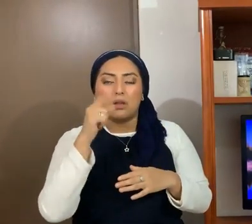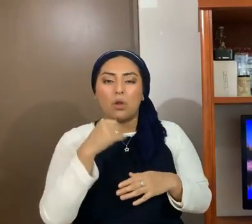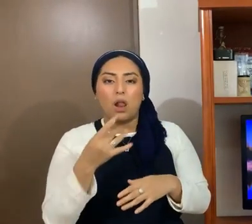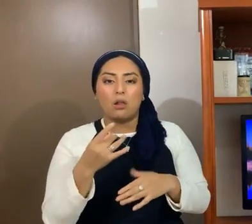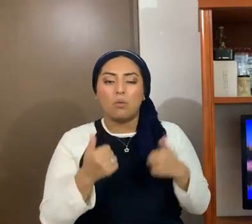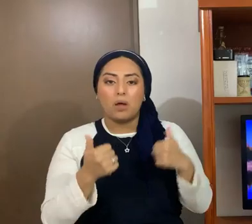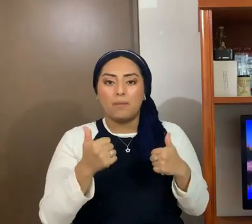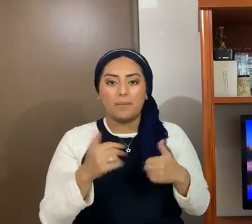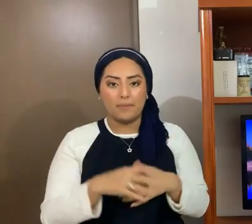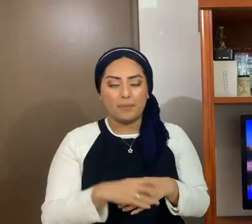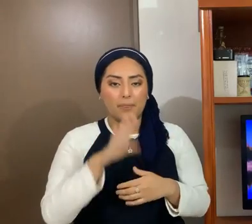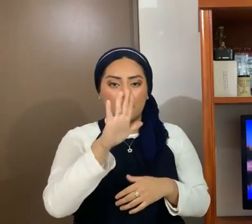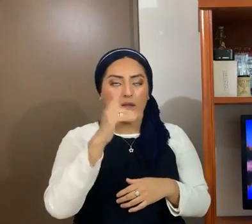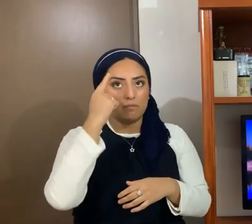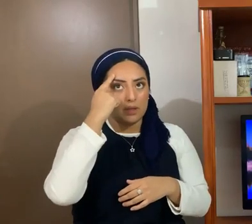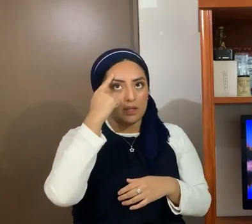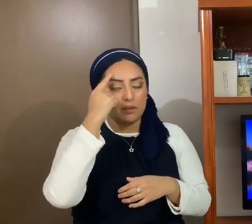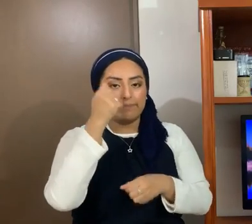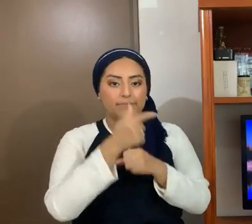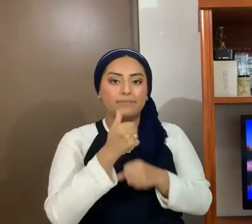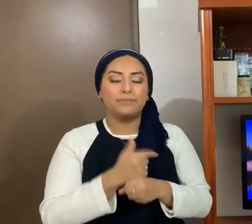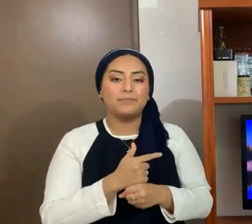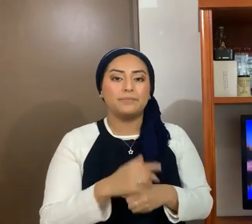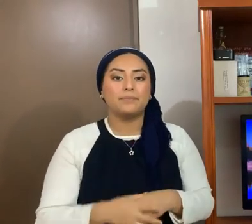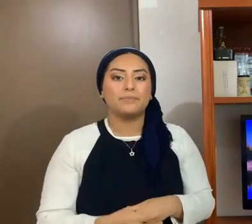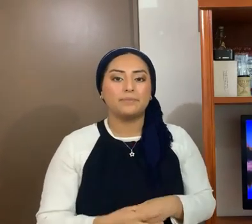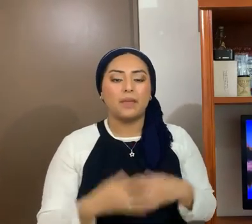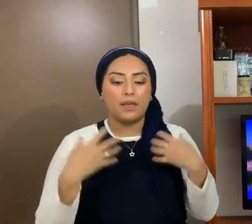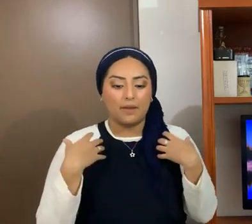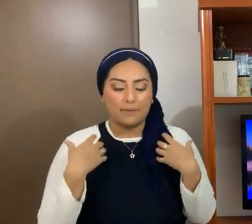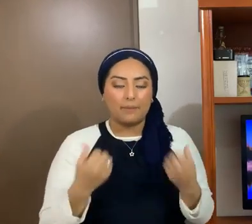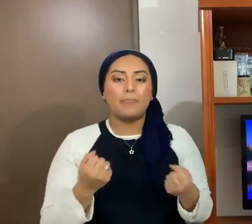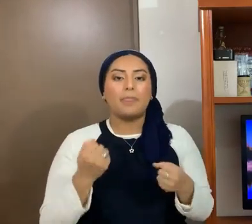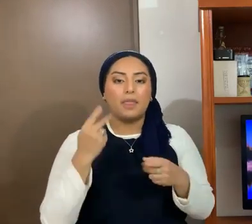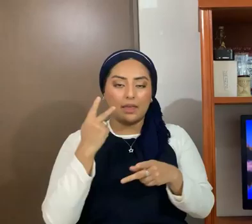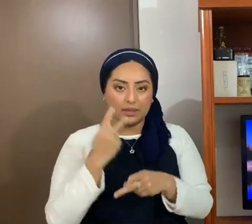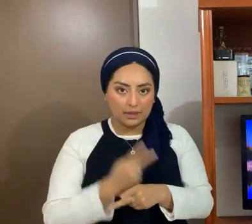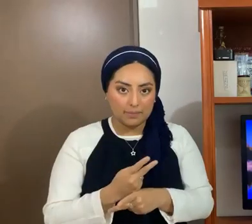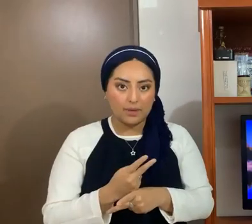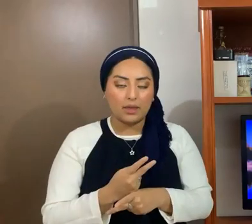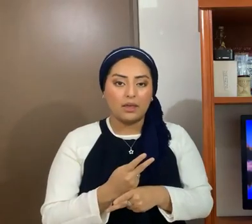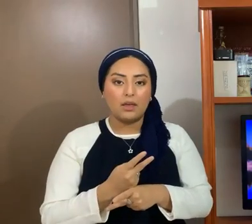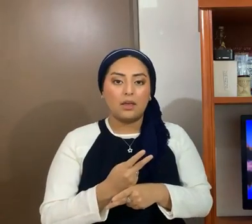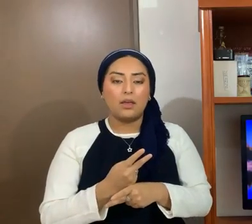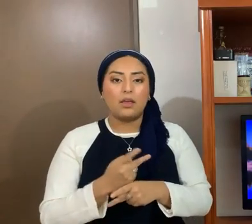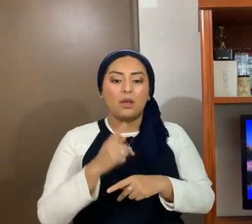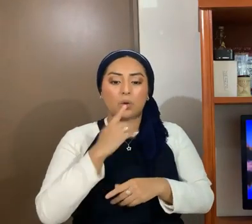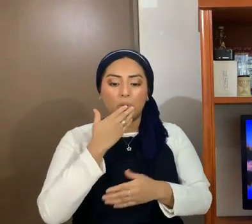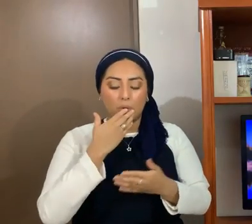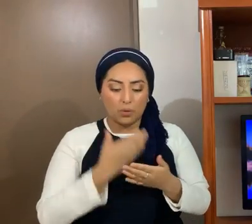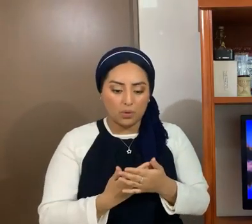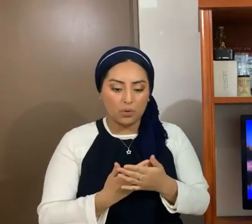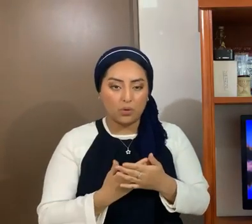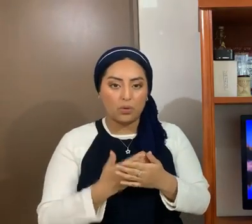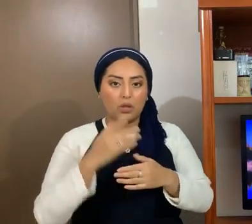agradan al Eterno. Pensemos en eso, amados Sahim, y esforcémonos en guardar, en ser un